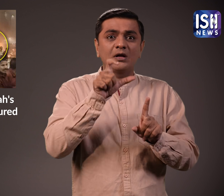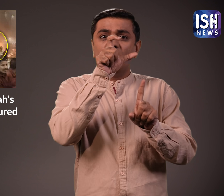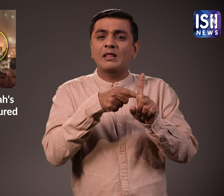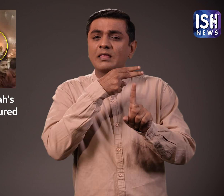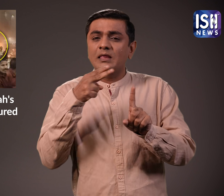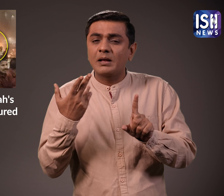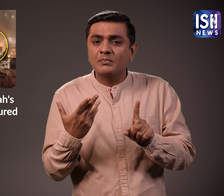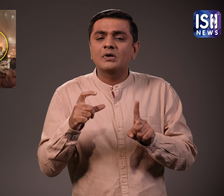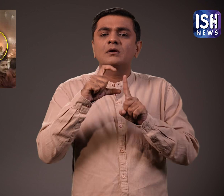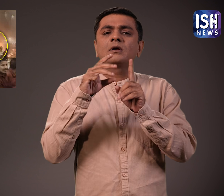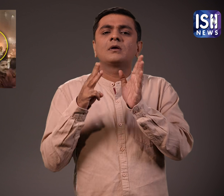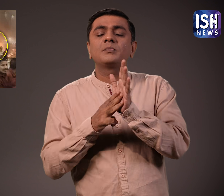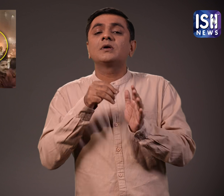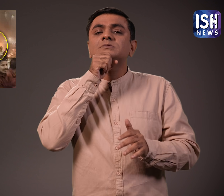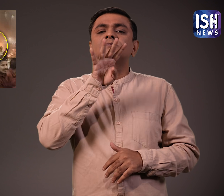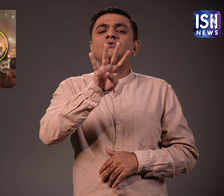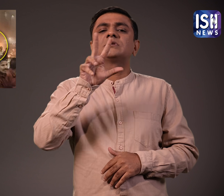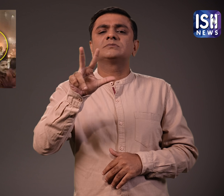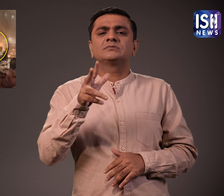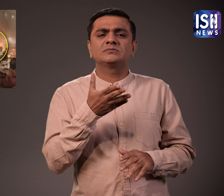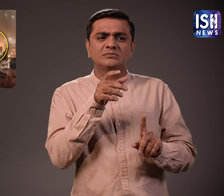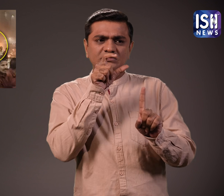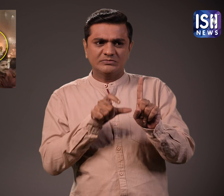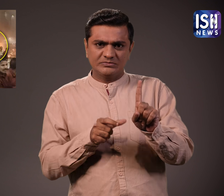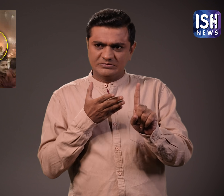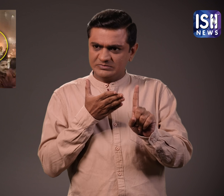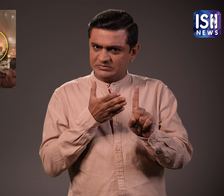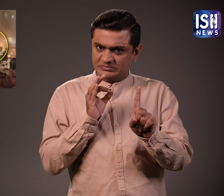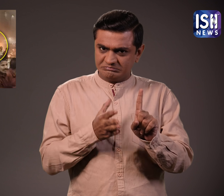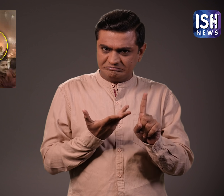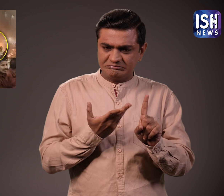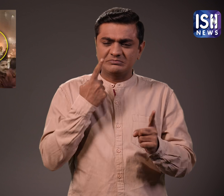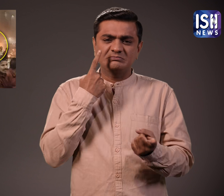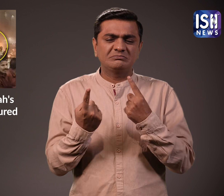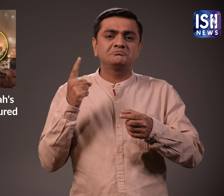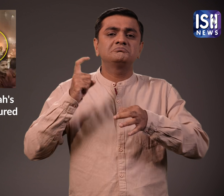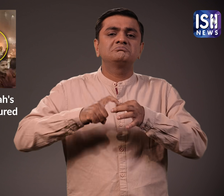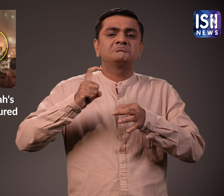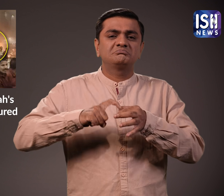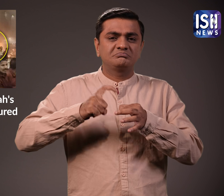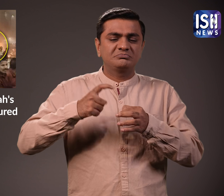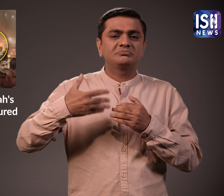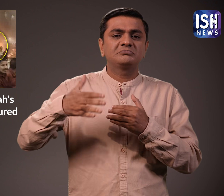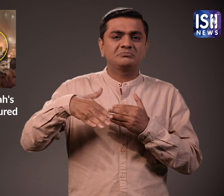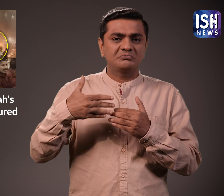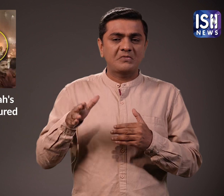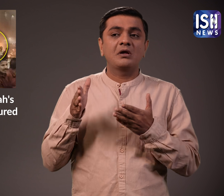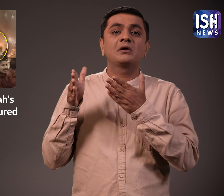फिलाल उससे पूचताच की जा रही है उसकी पहचान 48 साल के डॉमनिक मार्टिन के तौर पर हुई है पुलिस की पूचताच